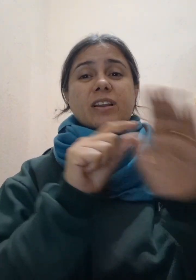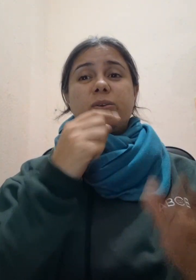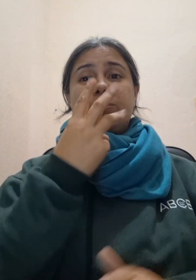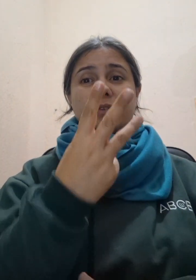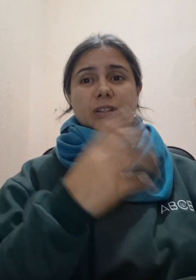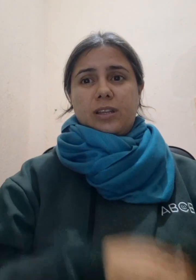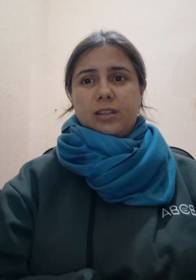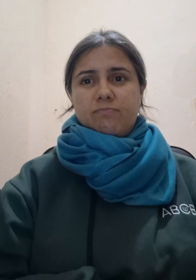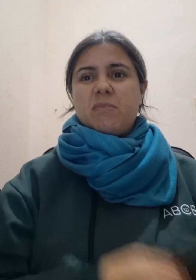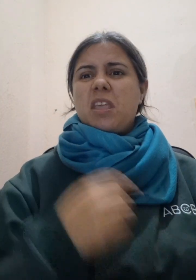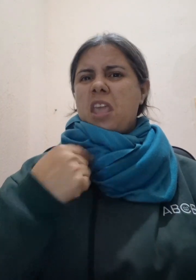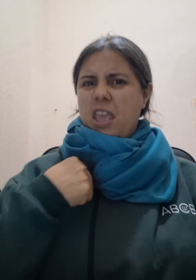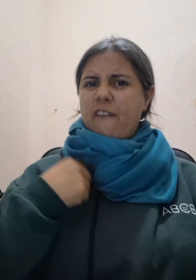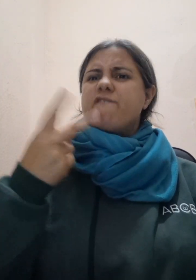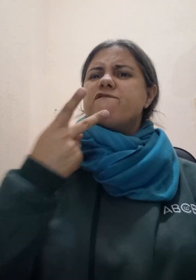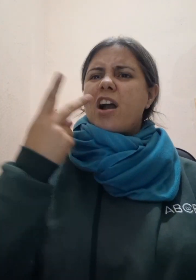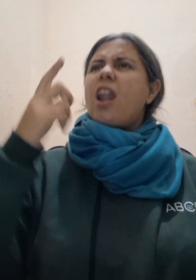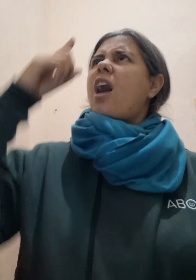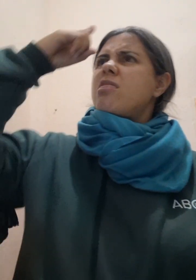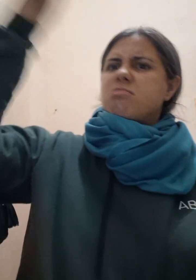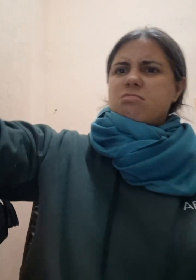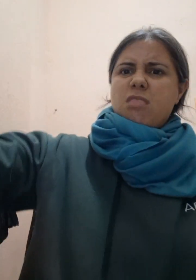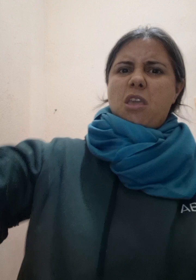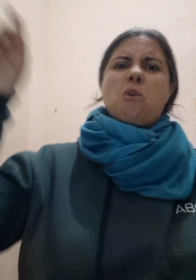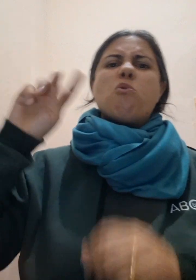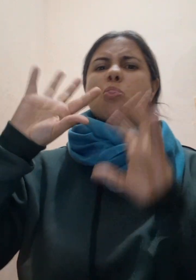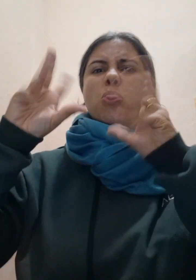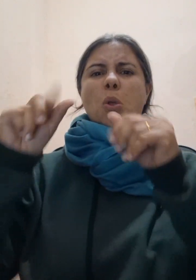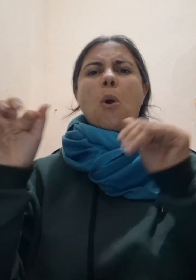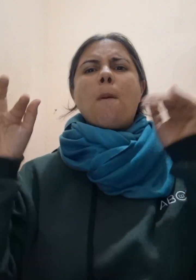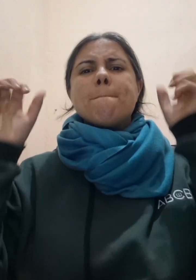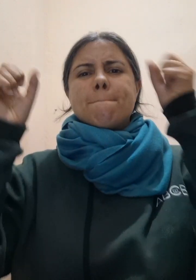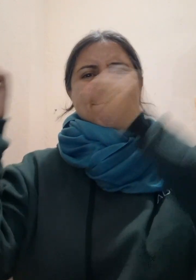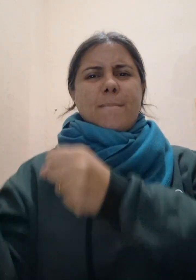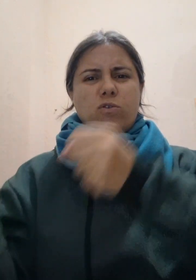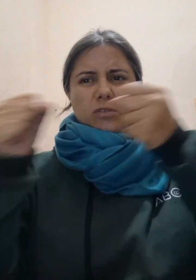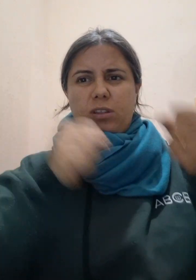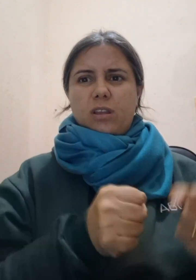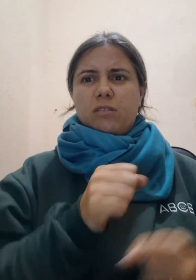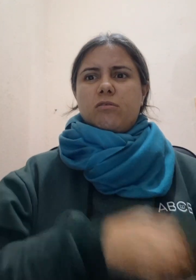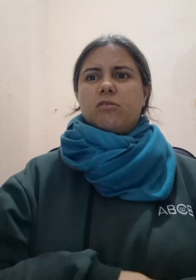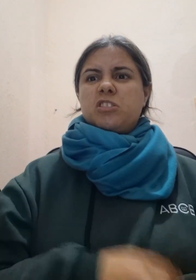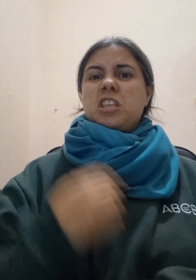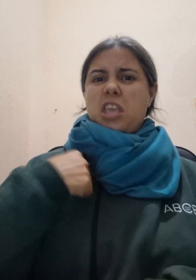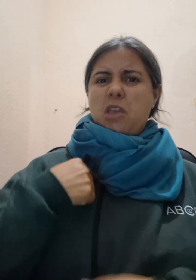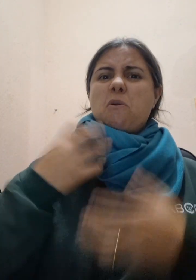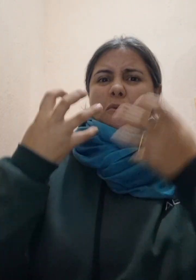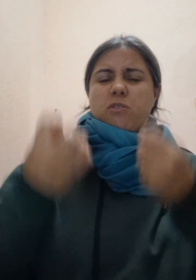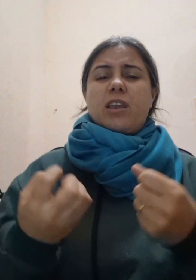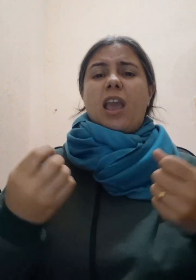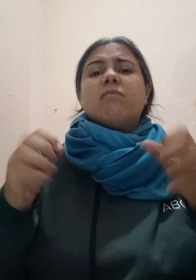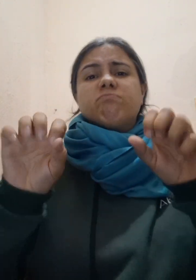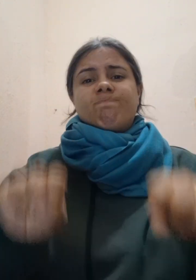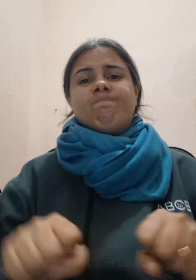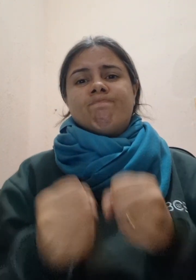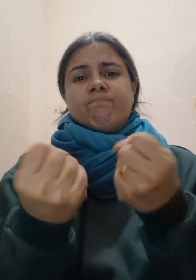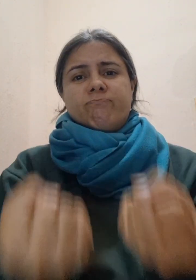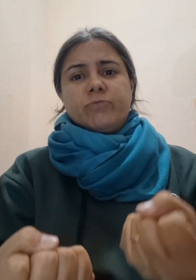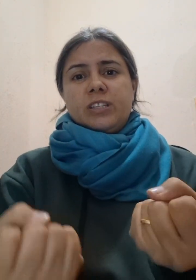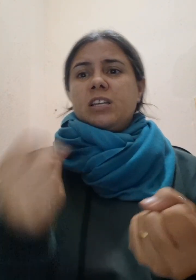Depois, em Jó, capítulo 13, versículo 3, ele fala, Deus, eu vou falar para o